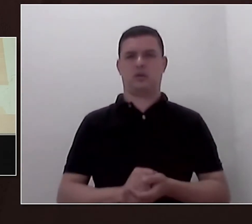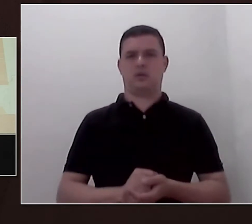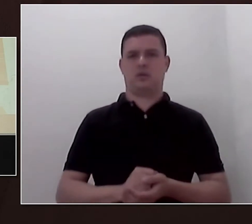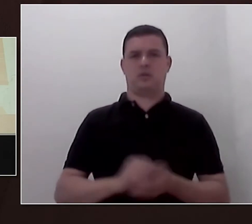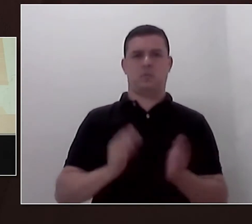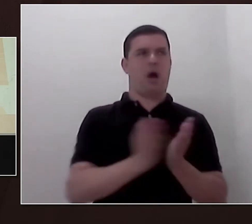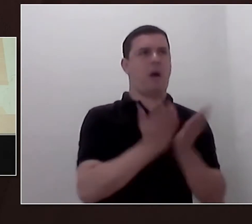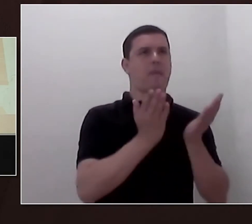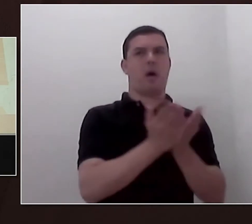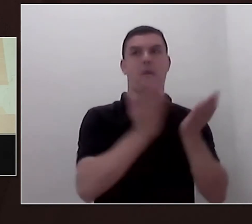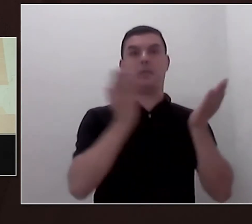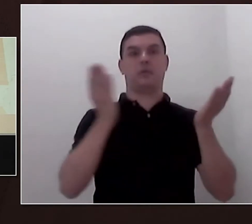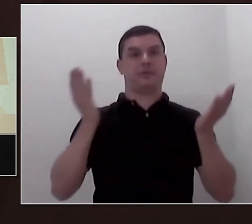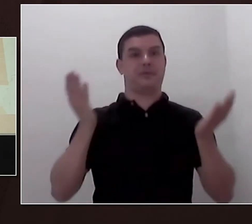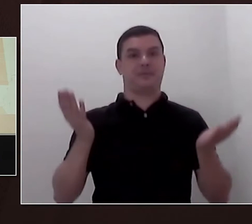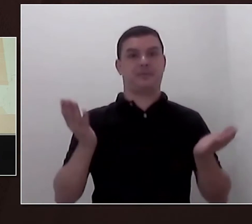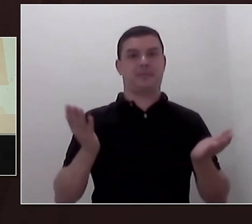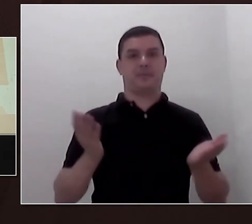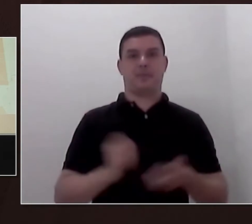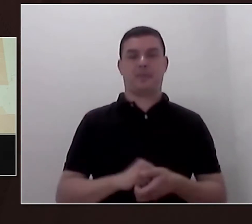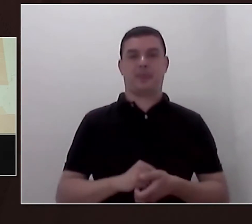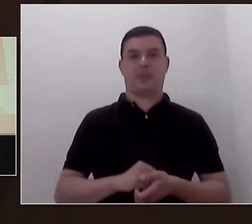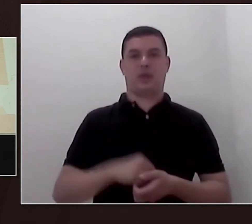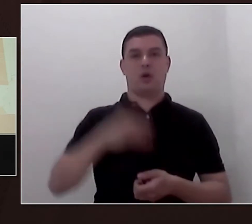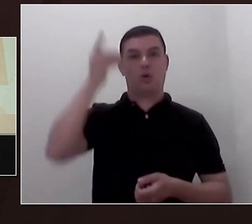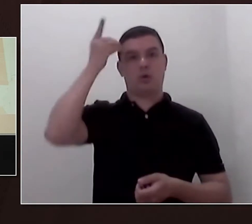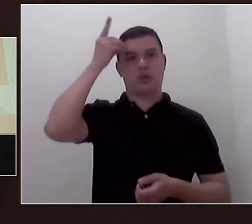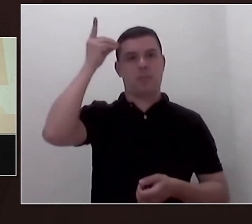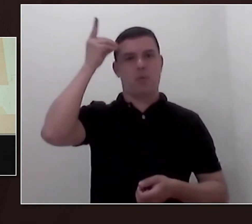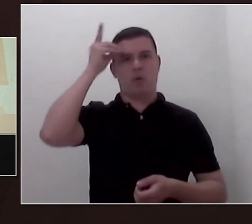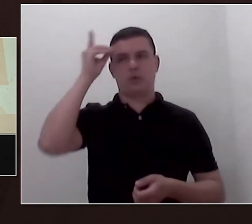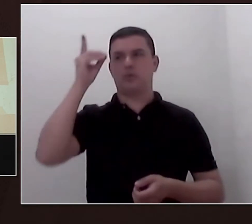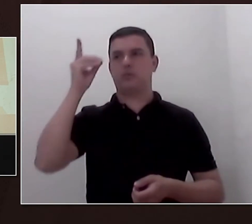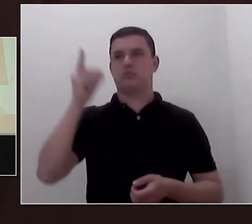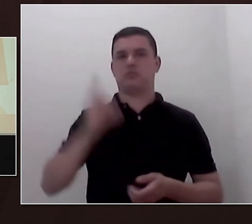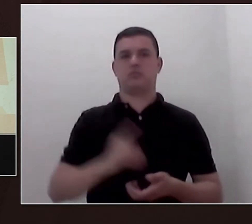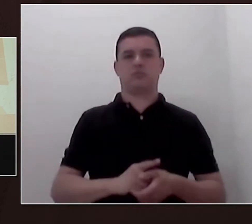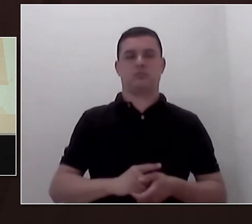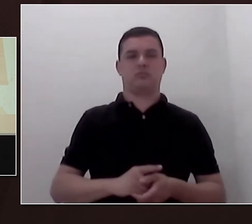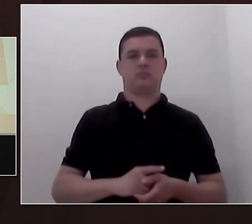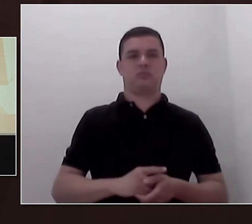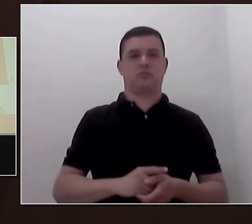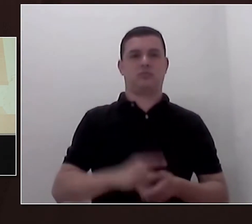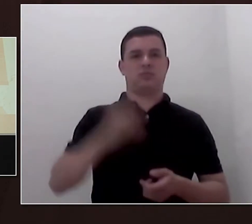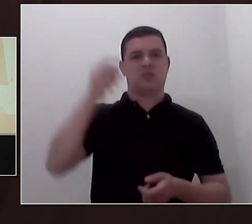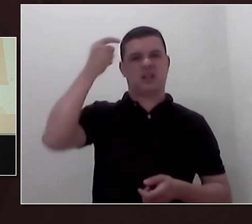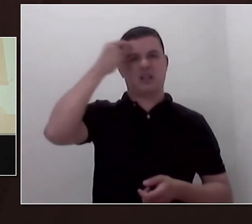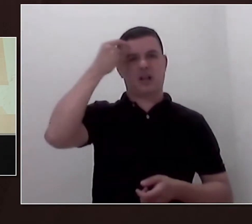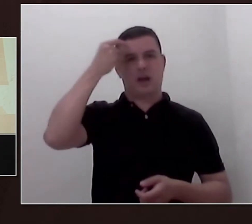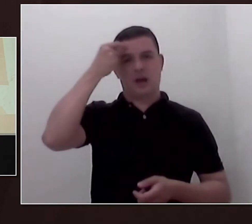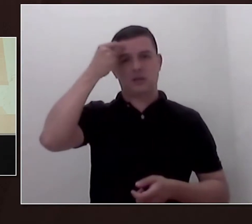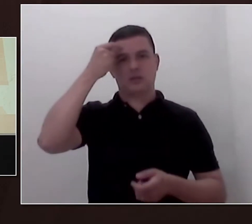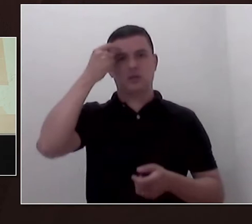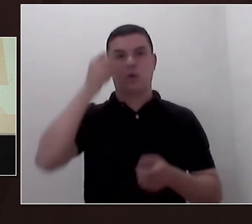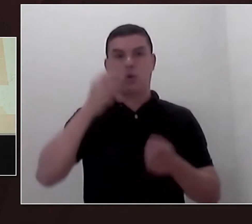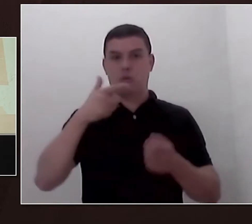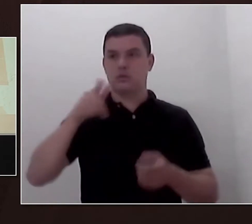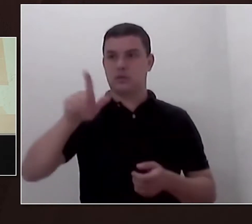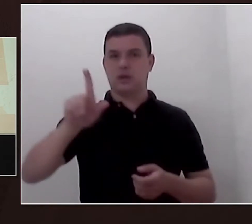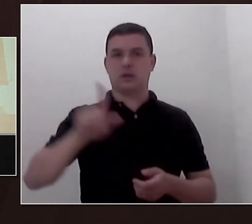coisas. Porque os demônios fazem isso, os anjos caídos fazem isso, Satanás faz isso.